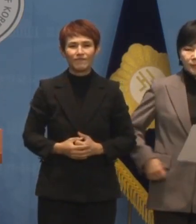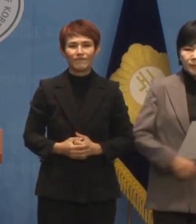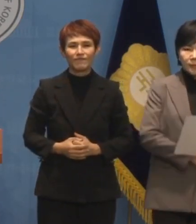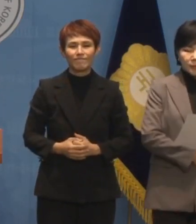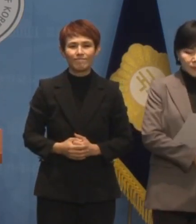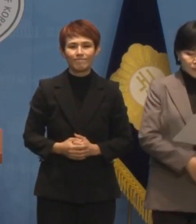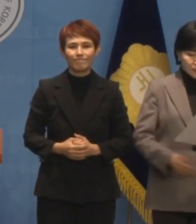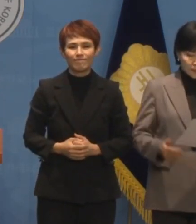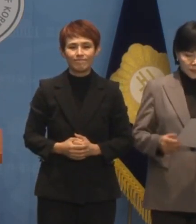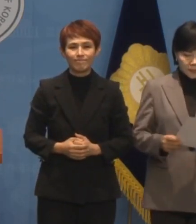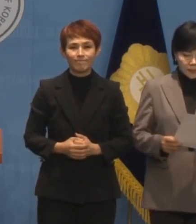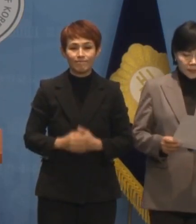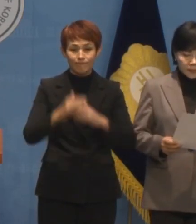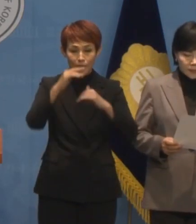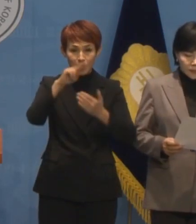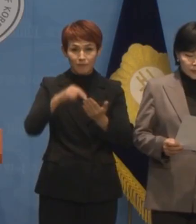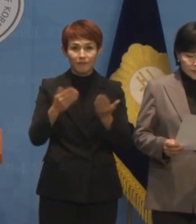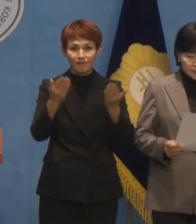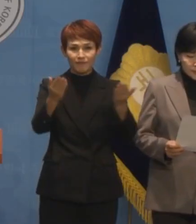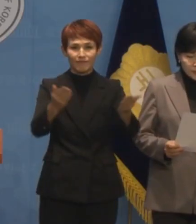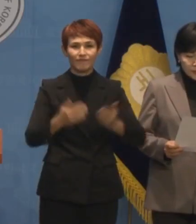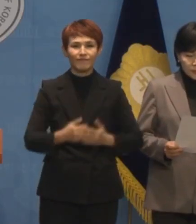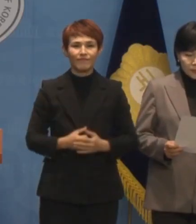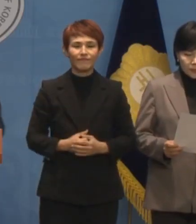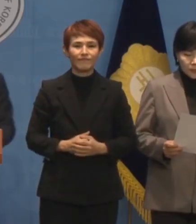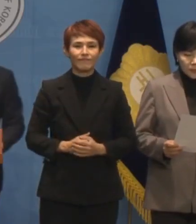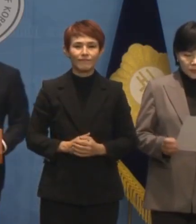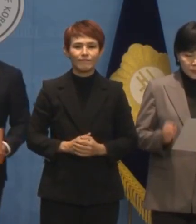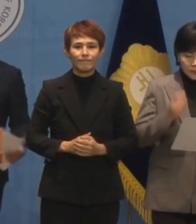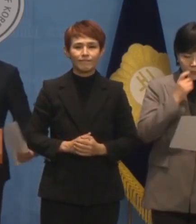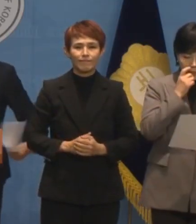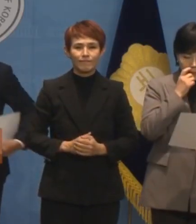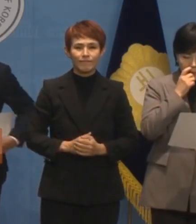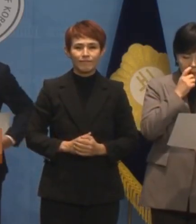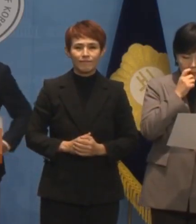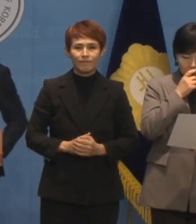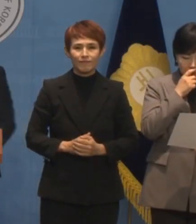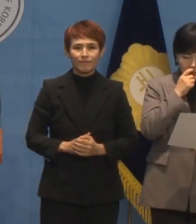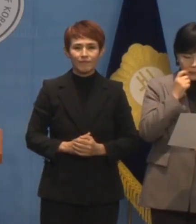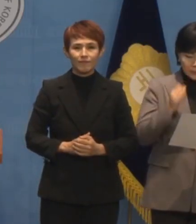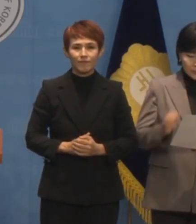그럼 준비된 회견문 낭독하도록 하겠습니다.